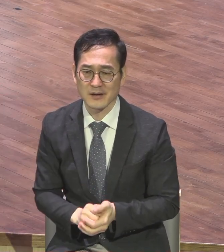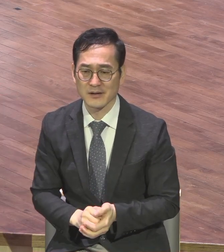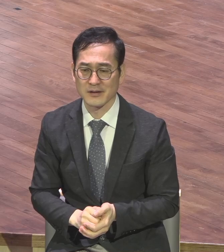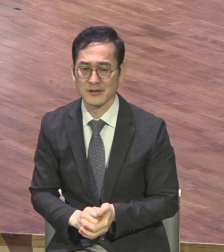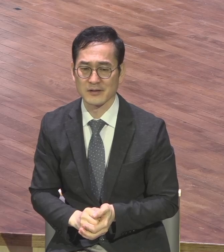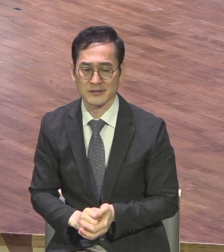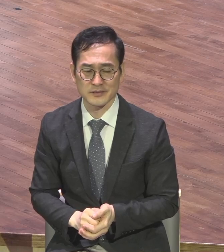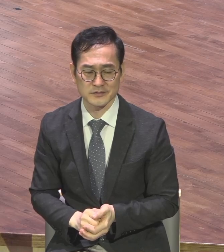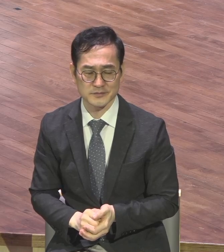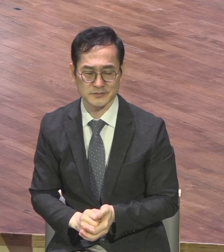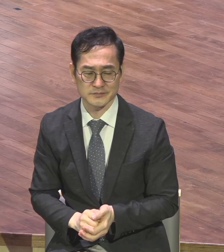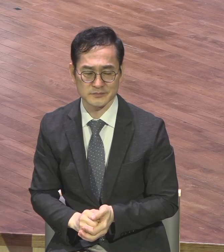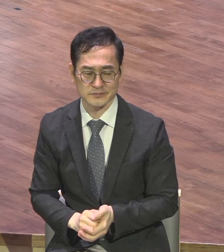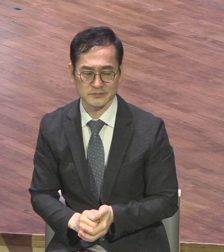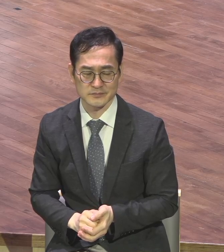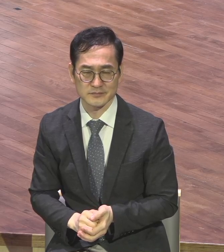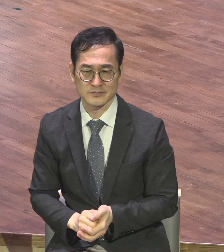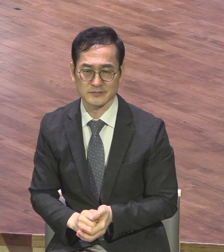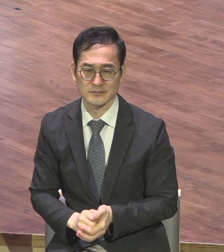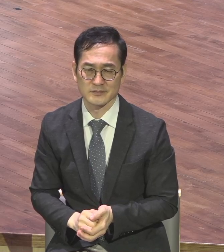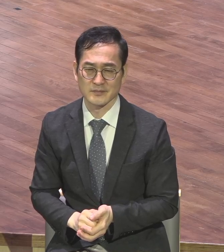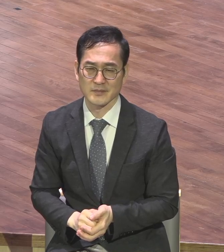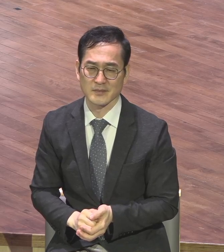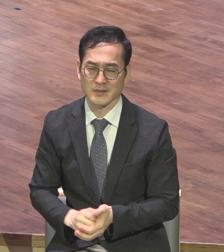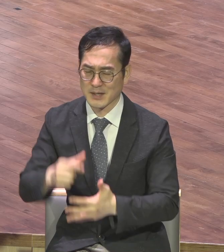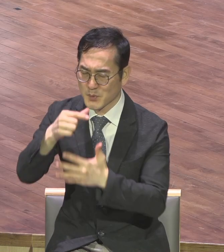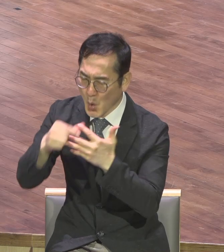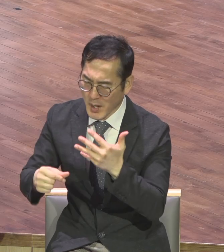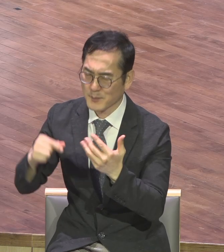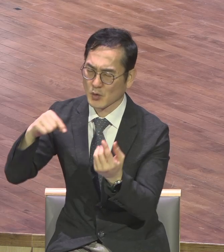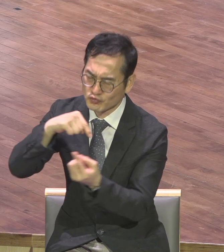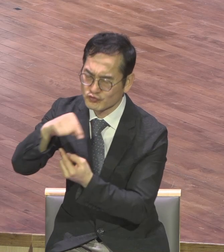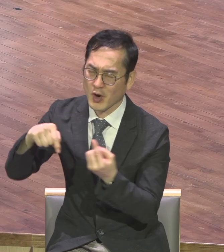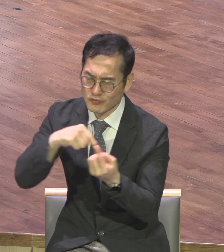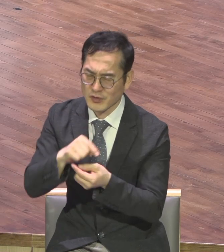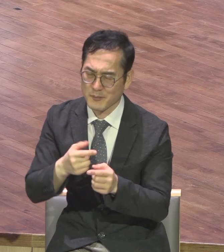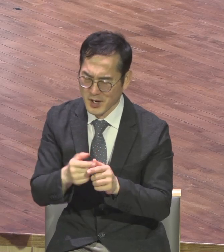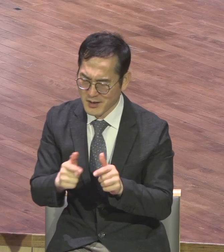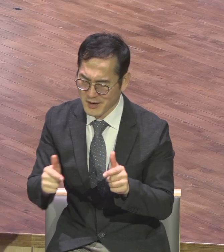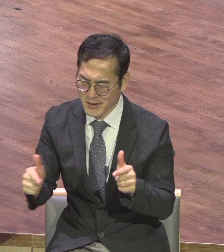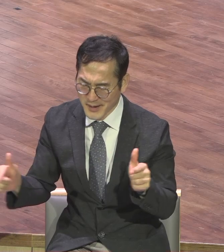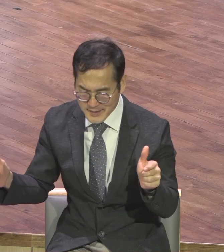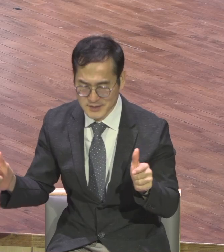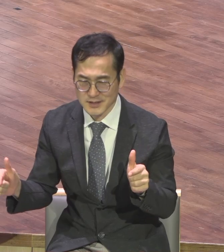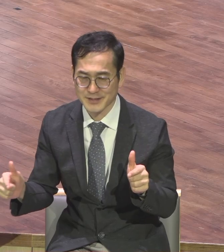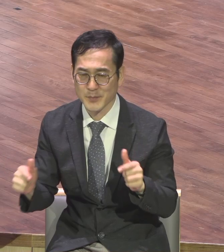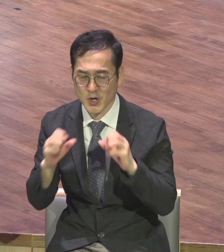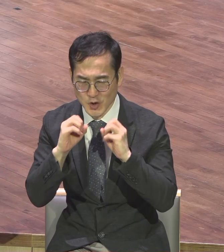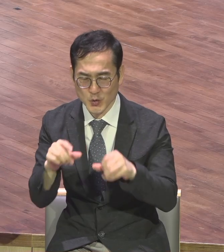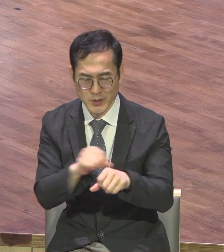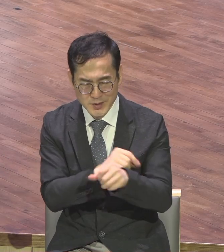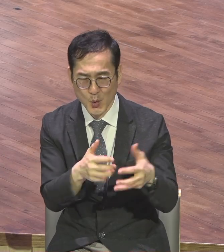쓰고 온갖 잔머리 다 굴리고 온갖 방법 다 쓰고 전도 특공대 만들어가지고